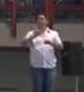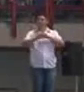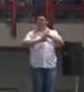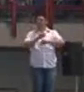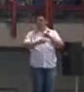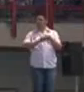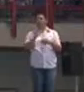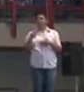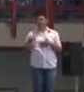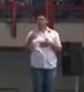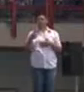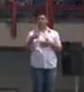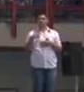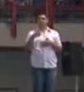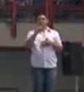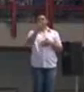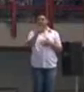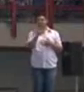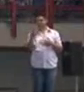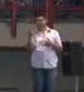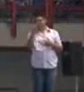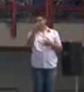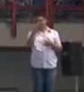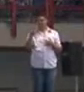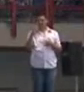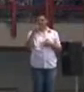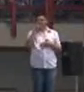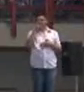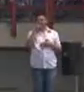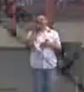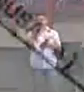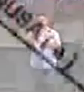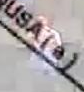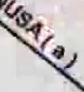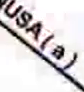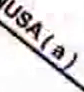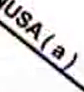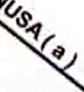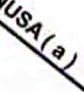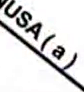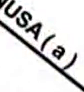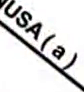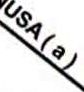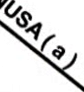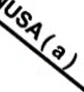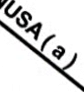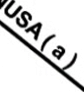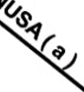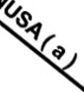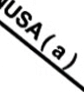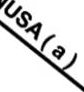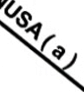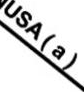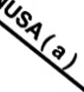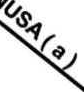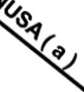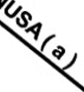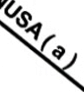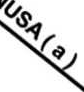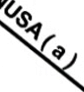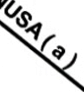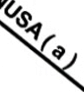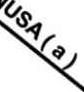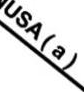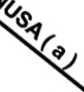retângulo é um triângulo que apresenta um ângulo igual a 90 graus. Então, toda vez que você